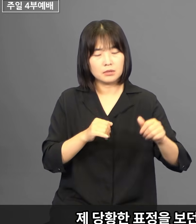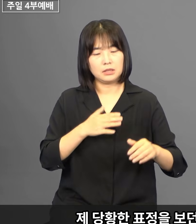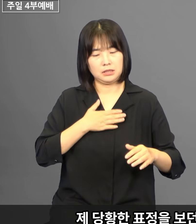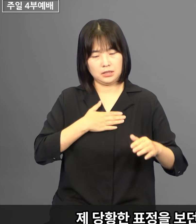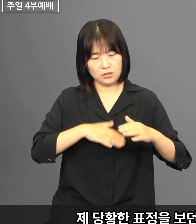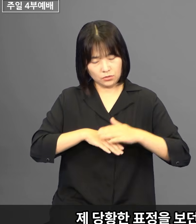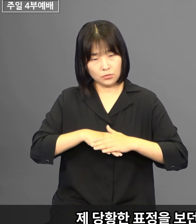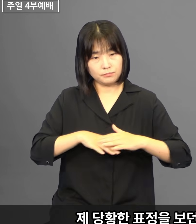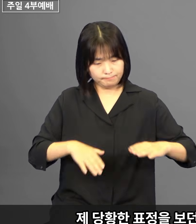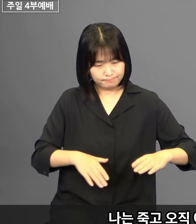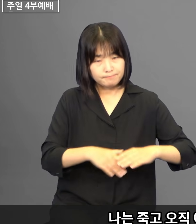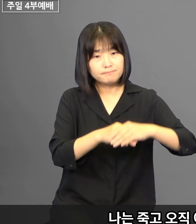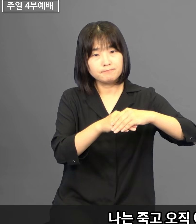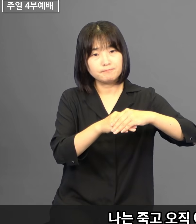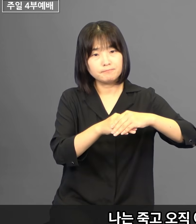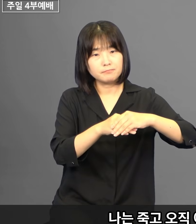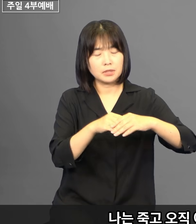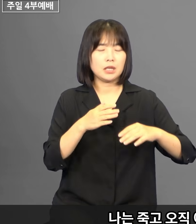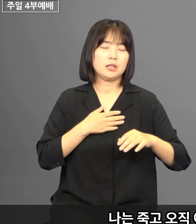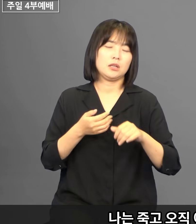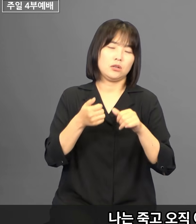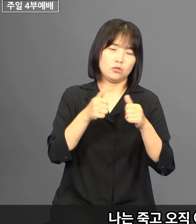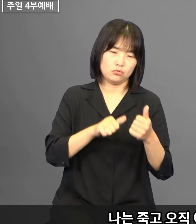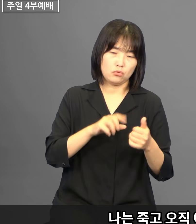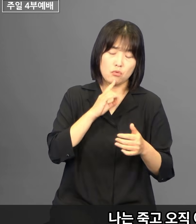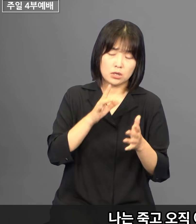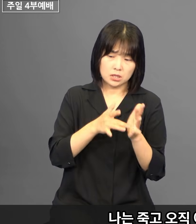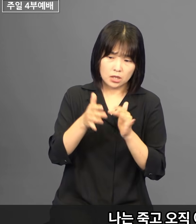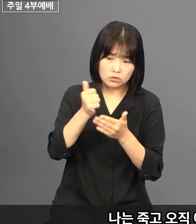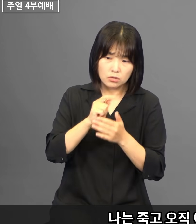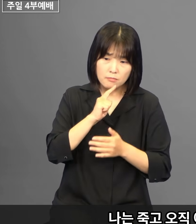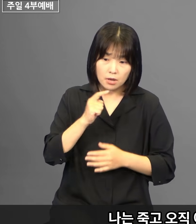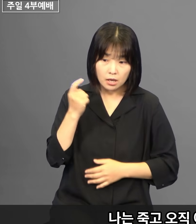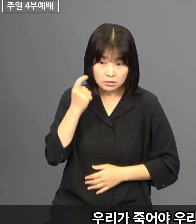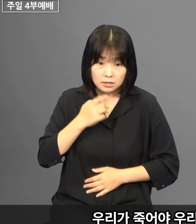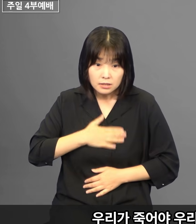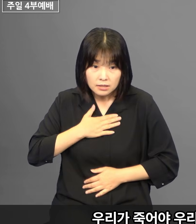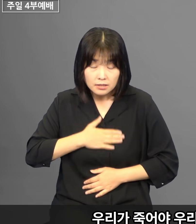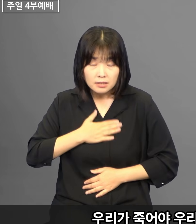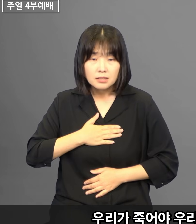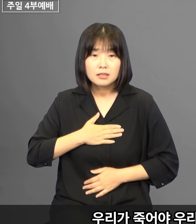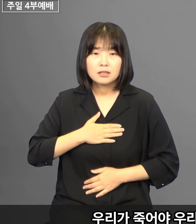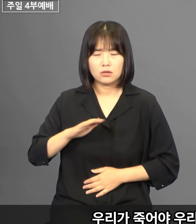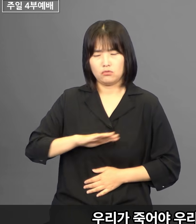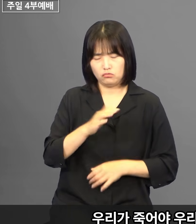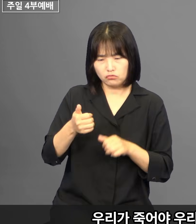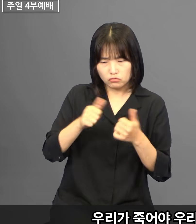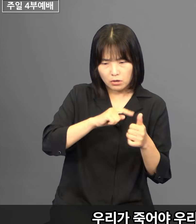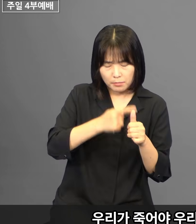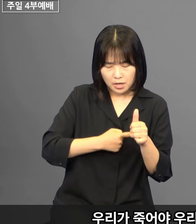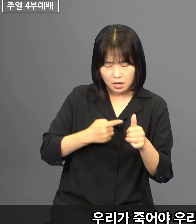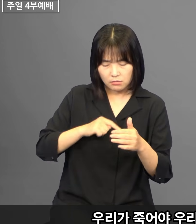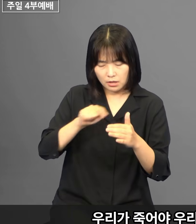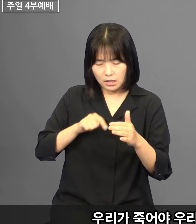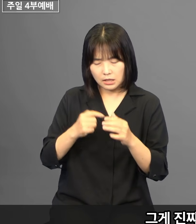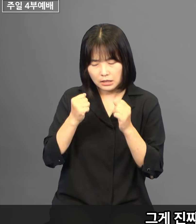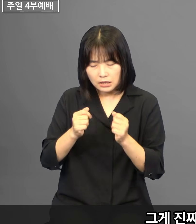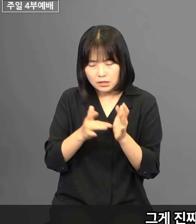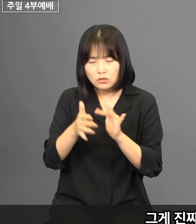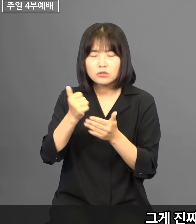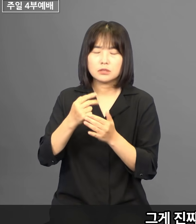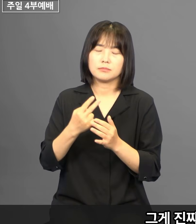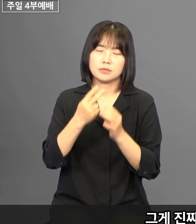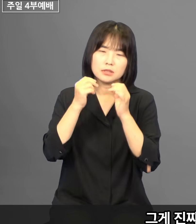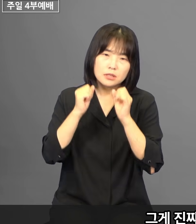손을 잡으며 나는 죽고 오직 예수라는 말을 들어봤지. 우리가 죽어야 우리 안에 계신 예수님이 사시고